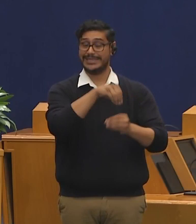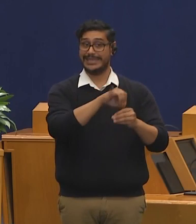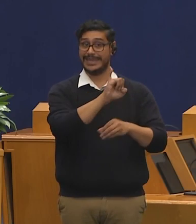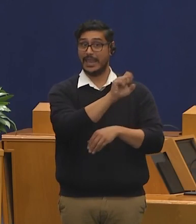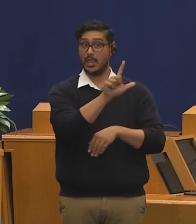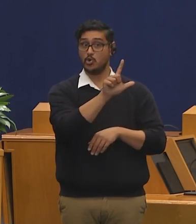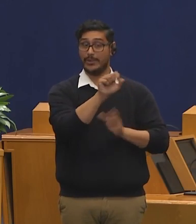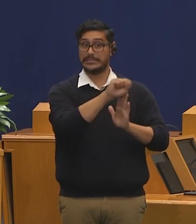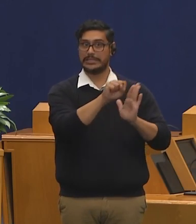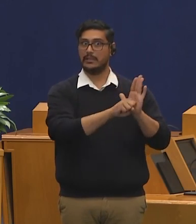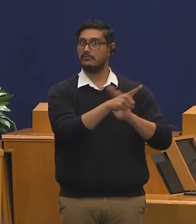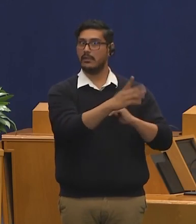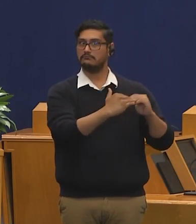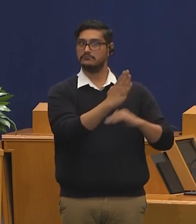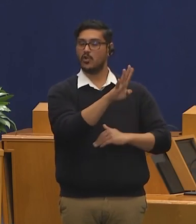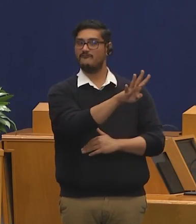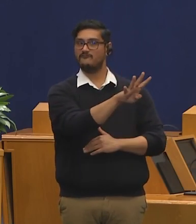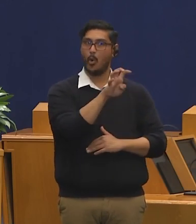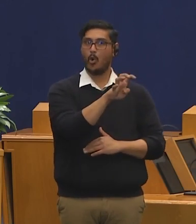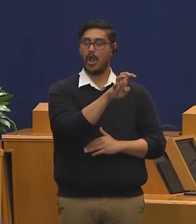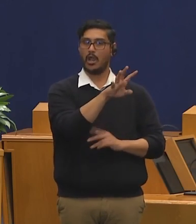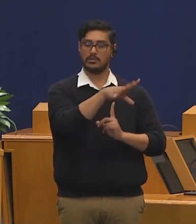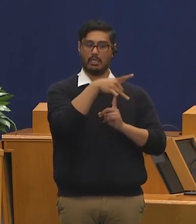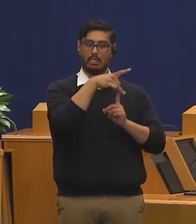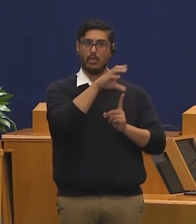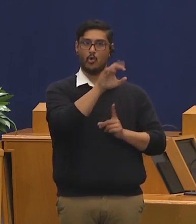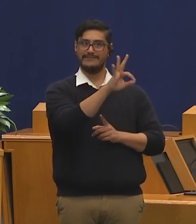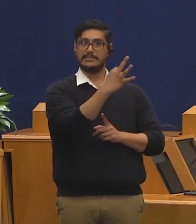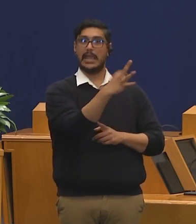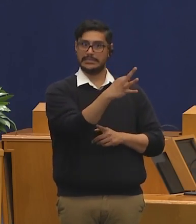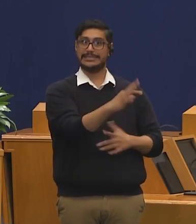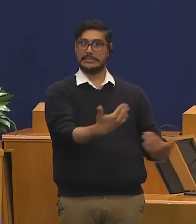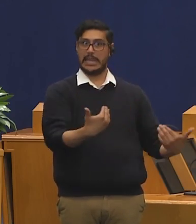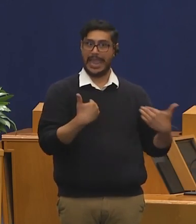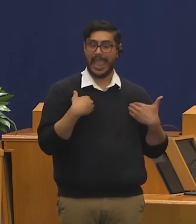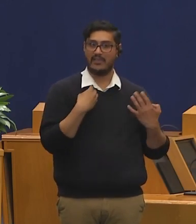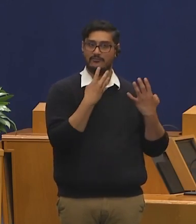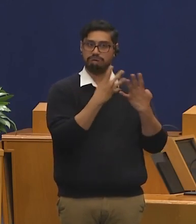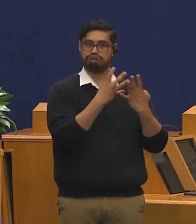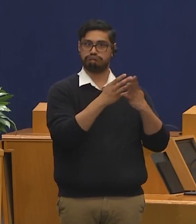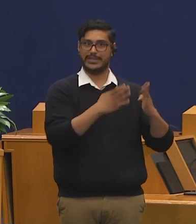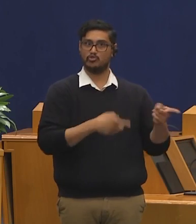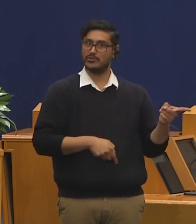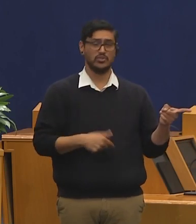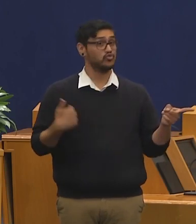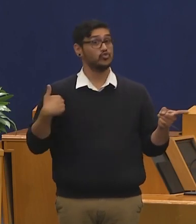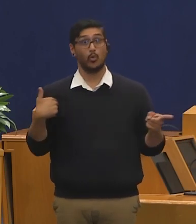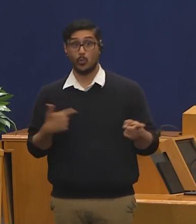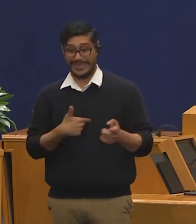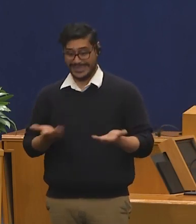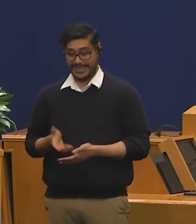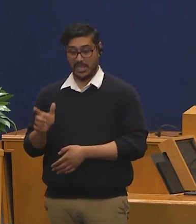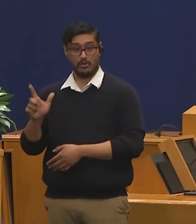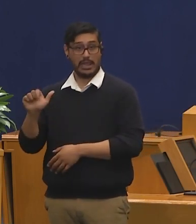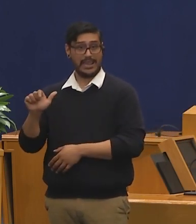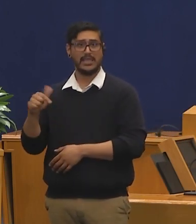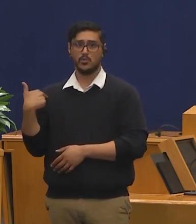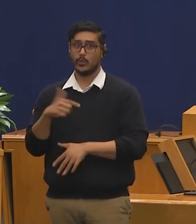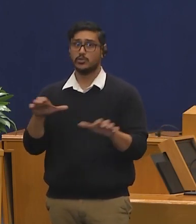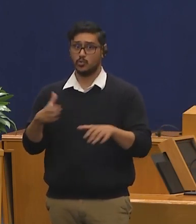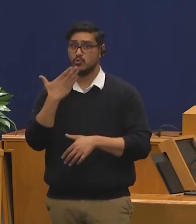de 400 casos positivos. Estamos haciendo algo bueno en las cárceles y seguimos trabajando con